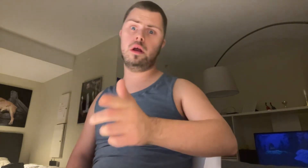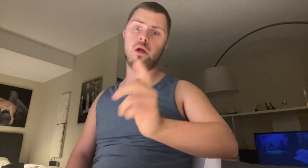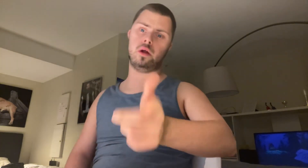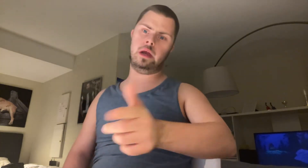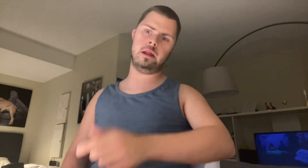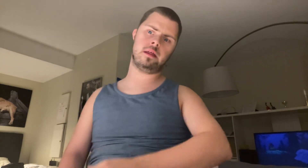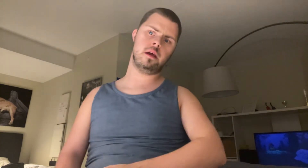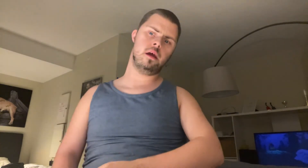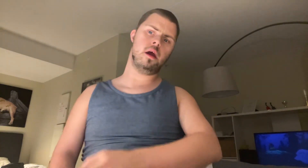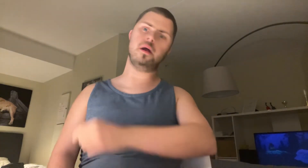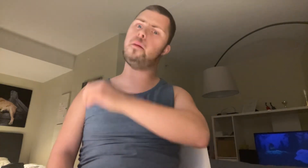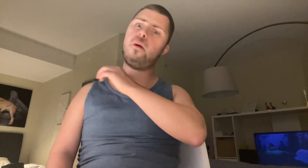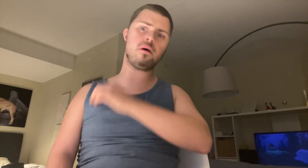Du Nils,